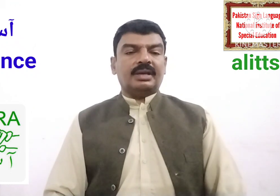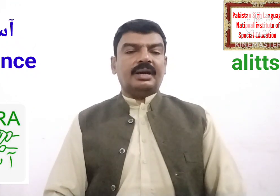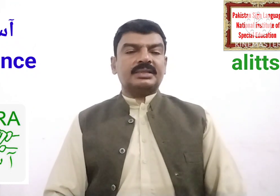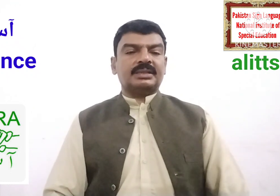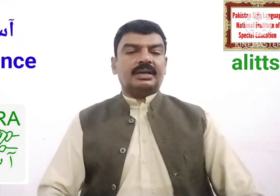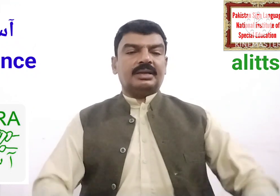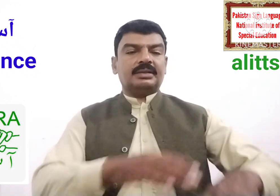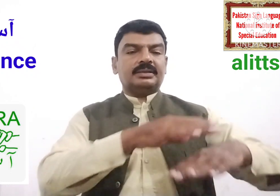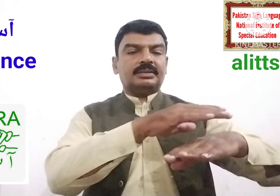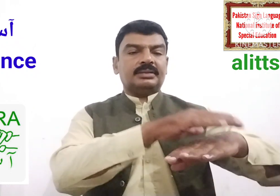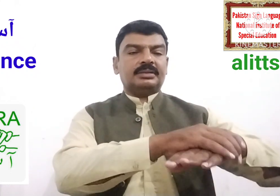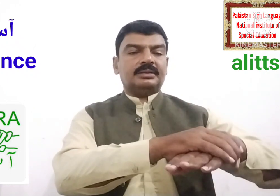आसरा,